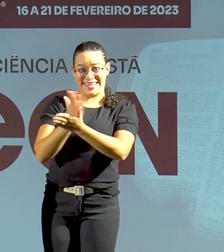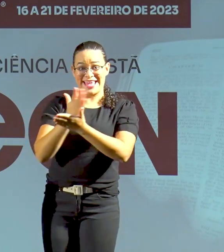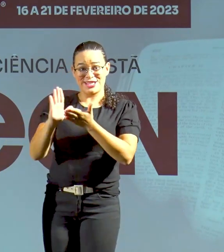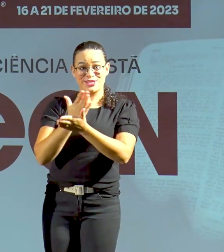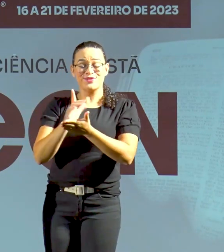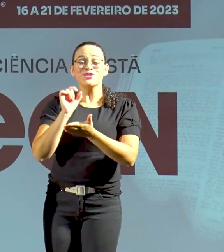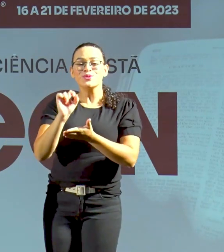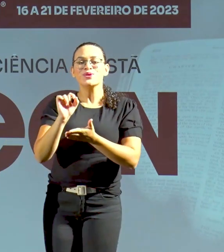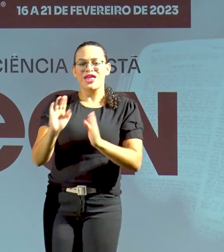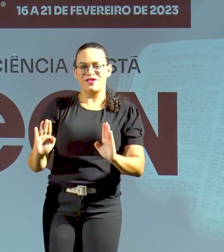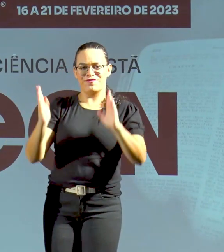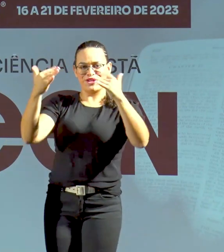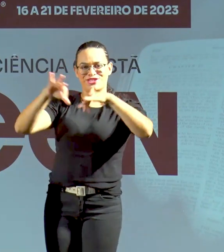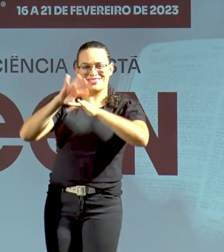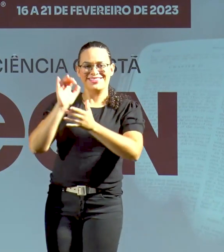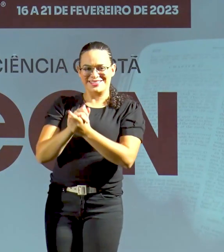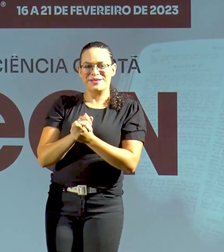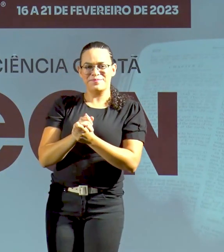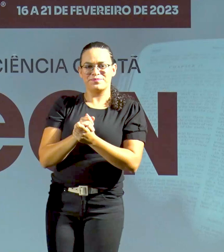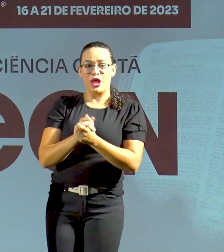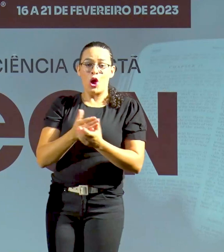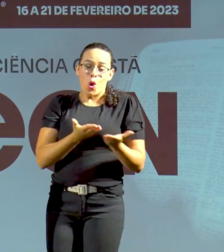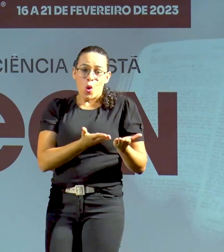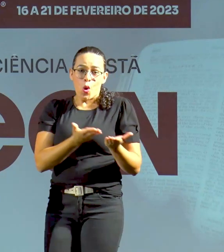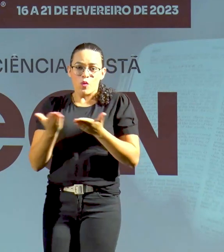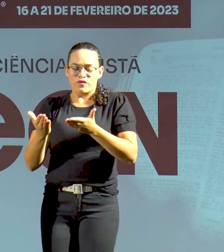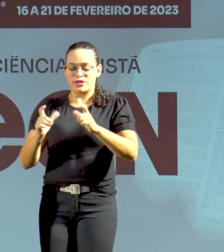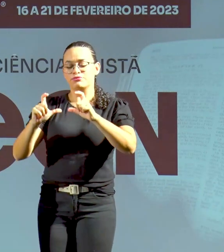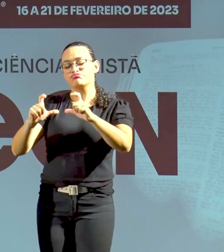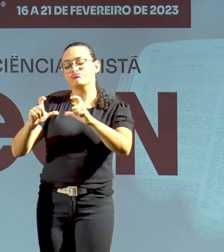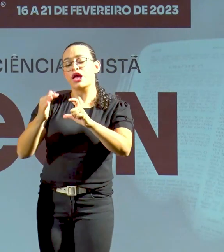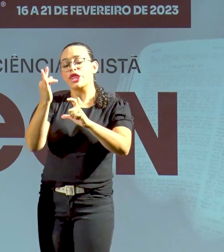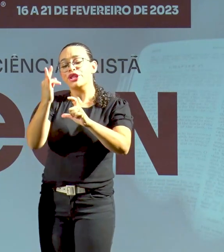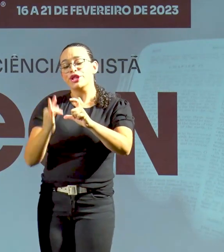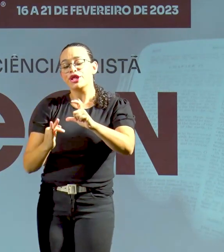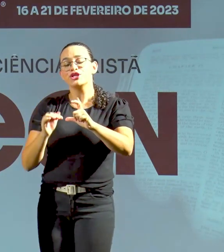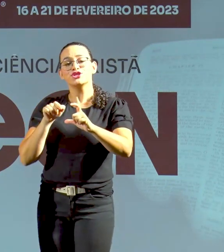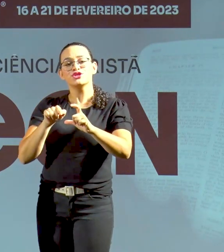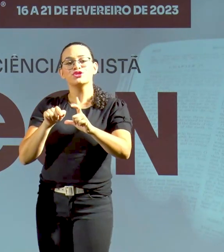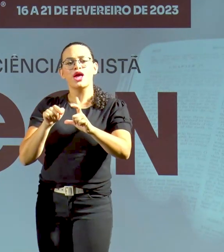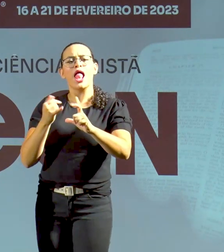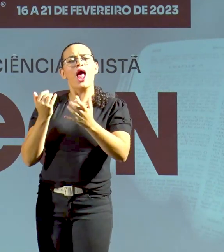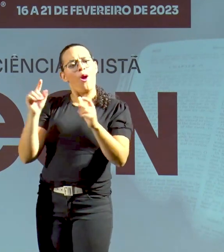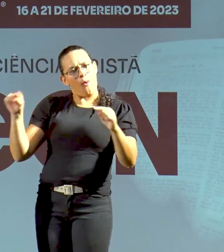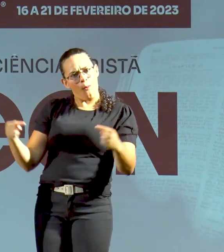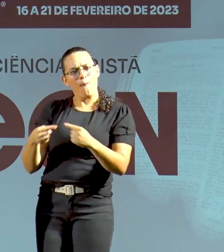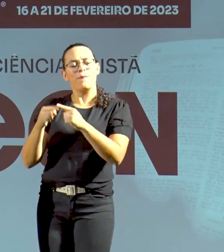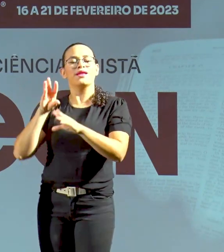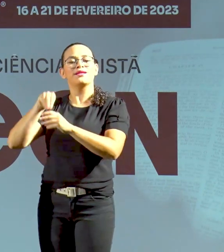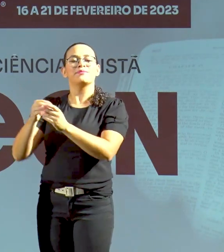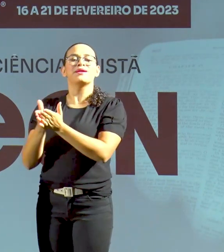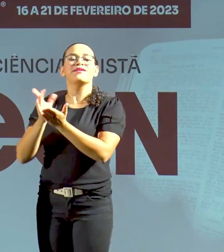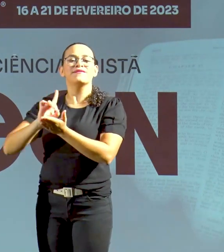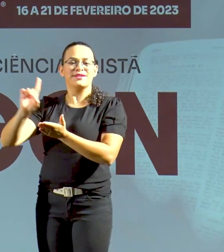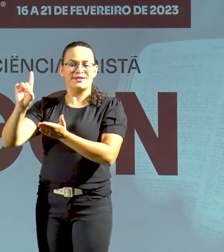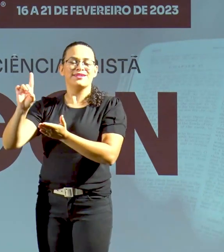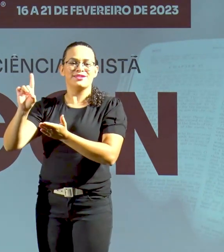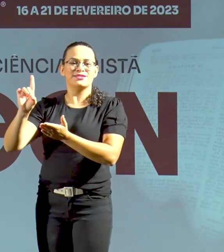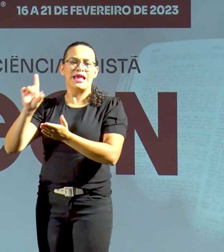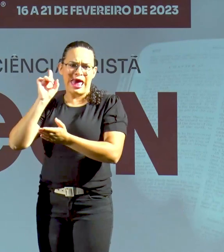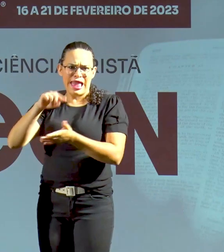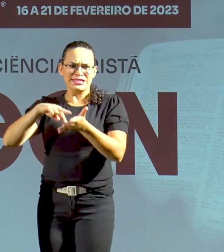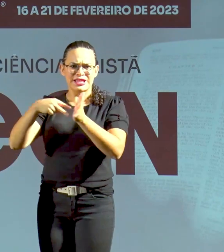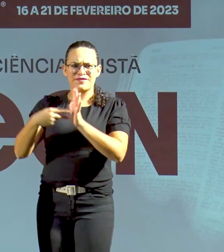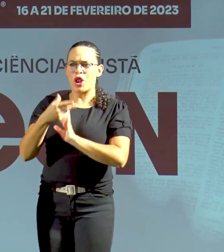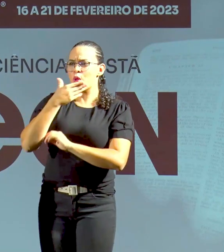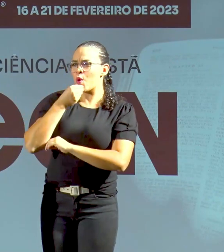de casamento que coloca um texto que é um texto que tá aqui nessa parte que é emocionante que na verdade não é de um homem para mulher